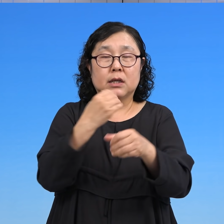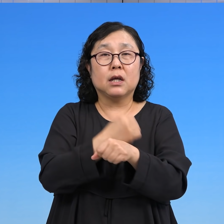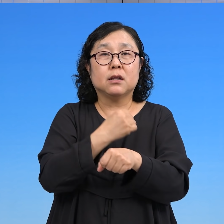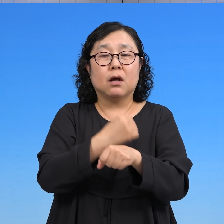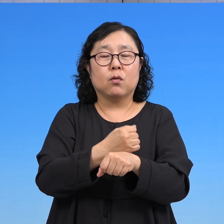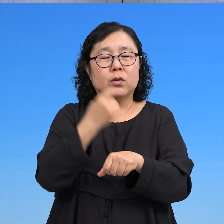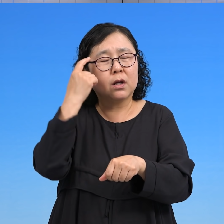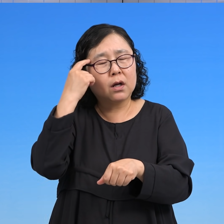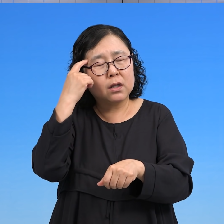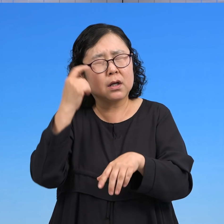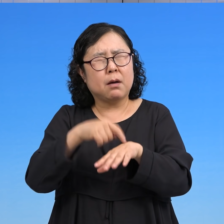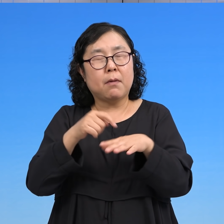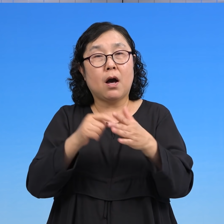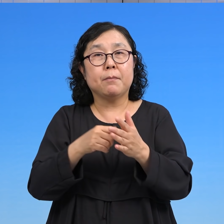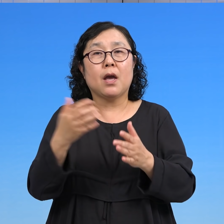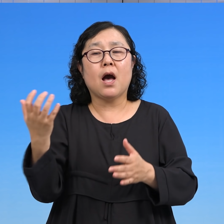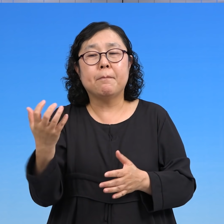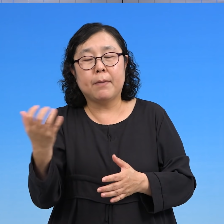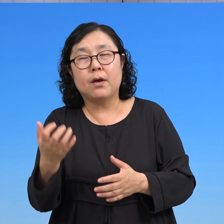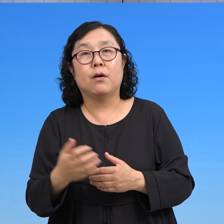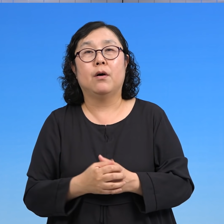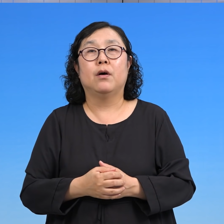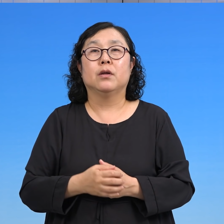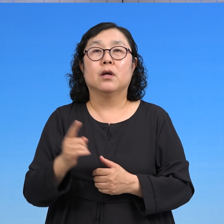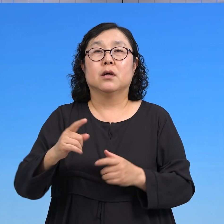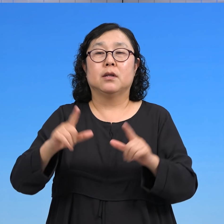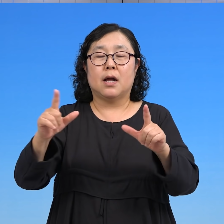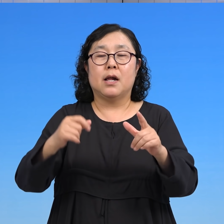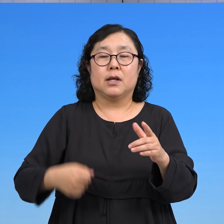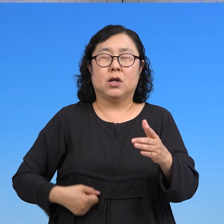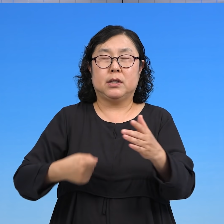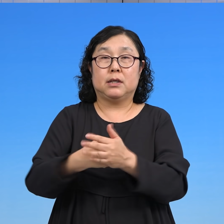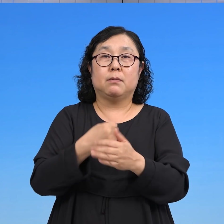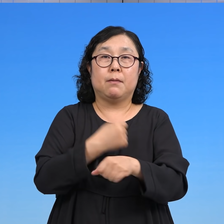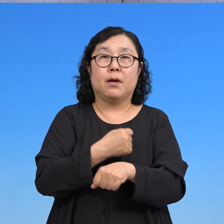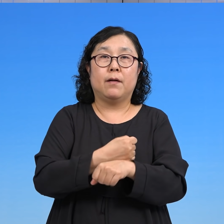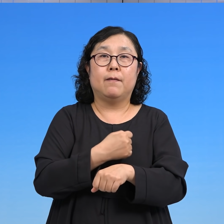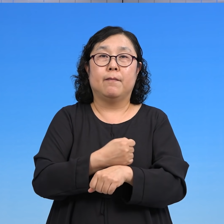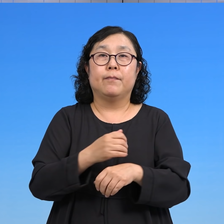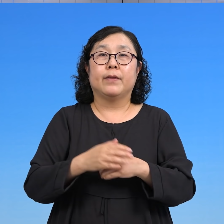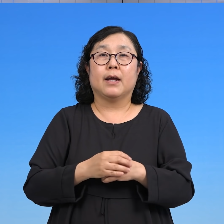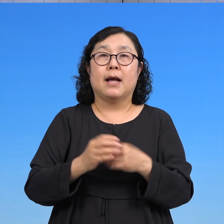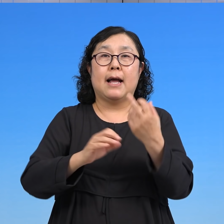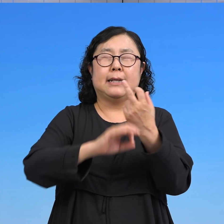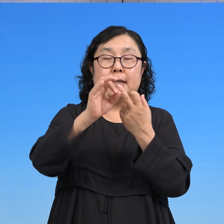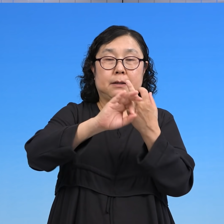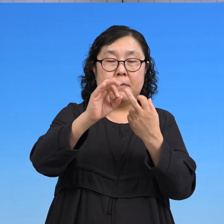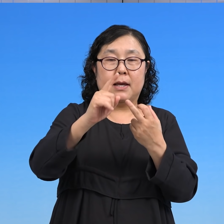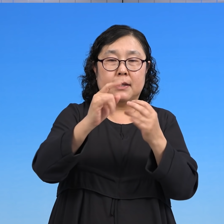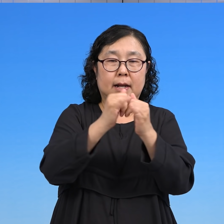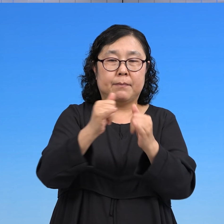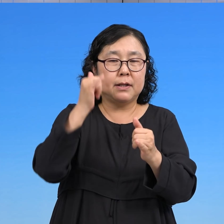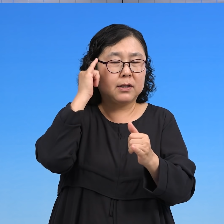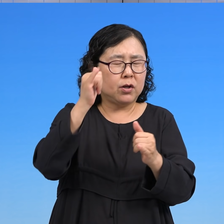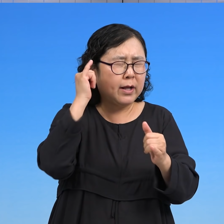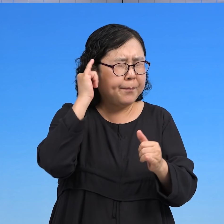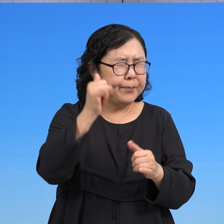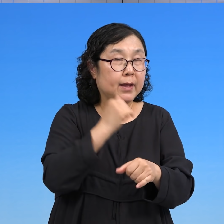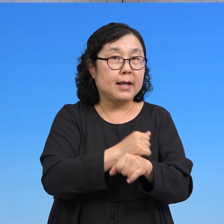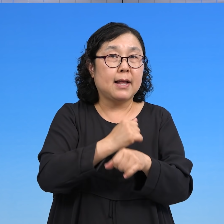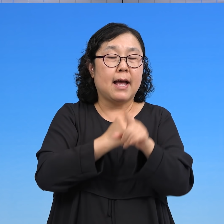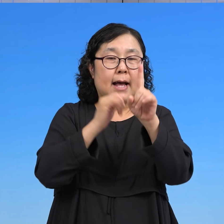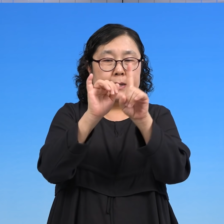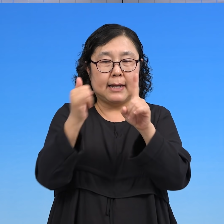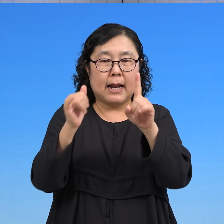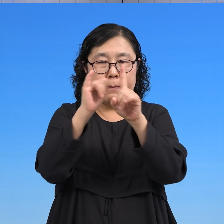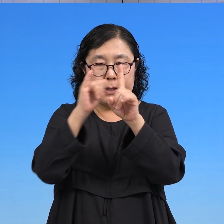생각하니까 너무 마음이 아픈 거예요. 그 제가 마음에 그날 결심한 게, 이제 내가 날이 밝으면 이분들에게 다 전화를